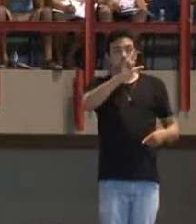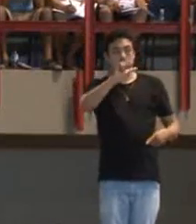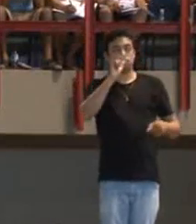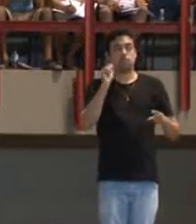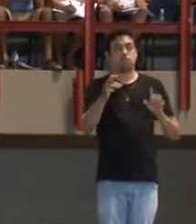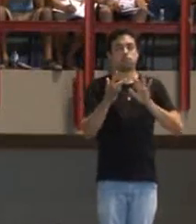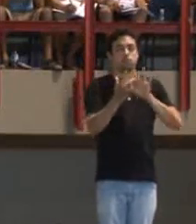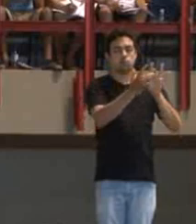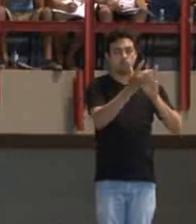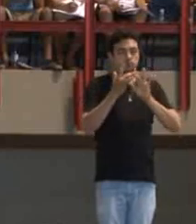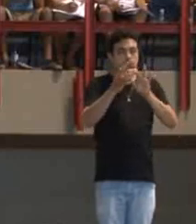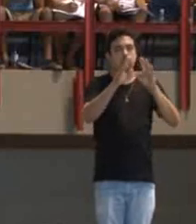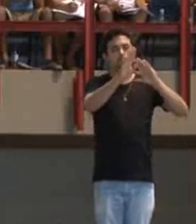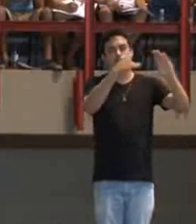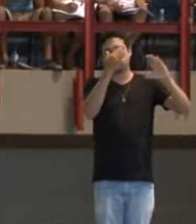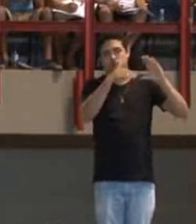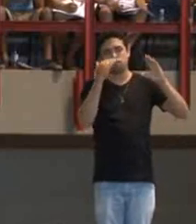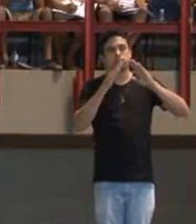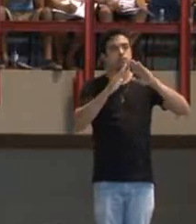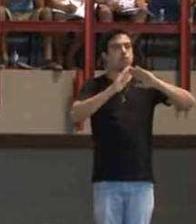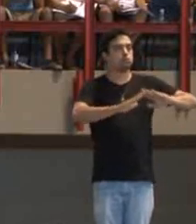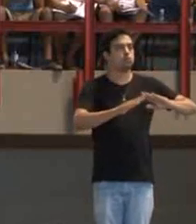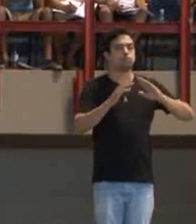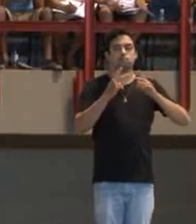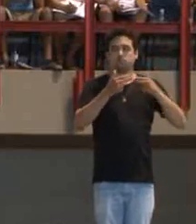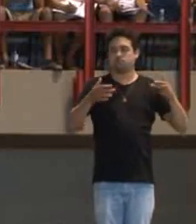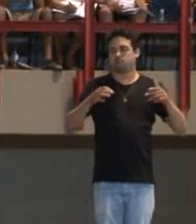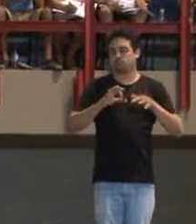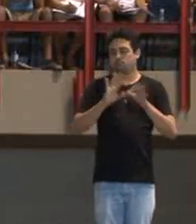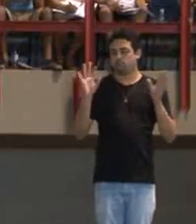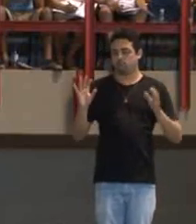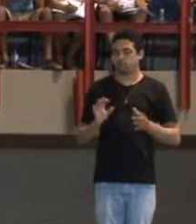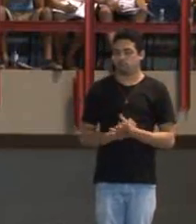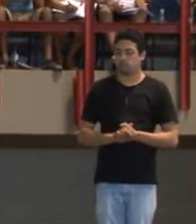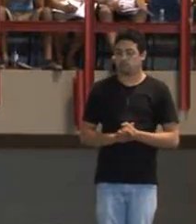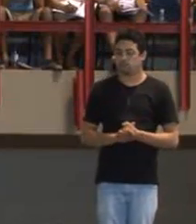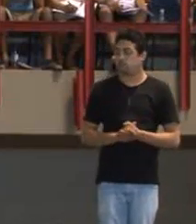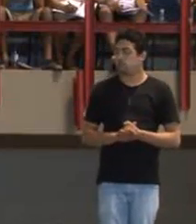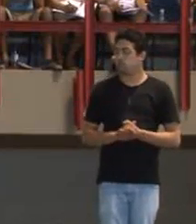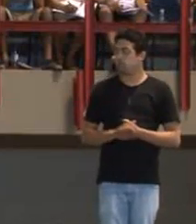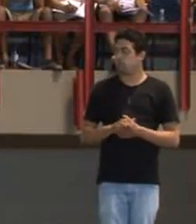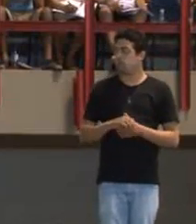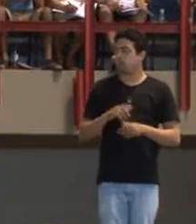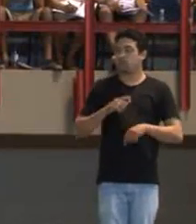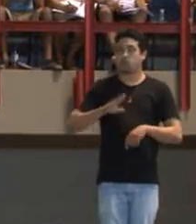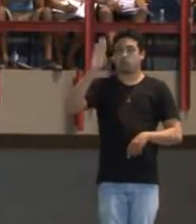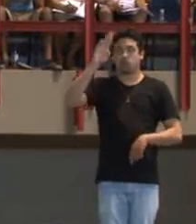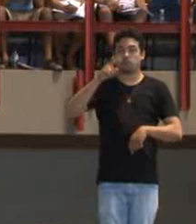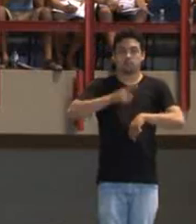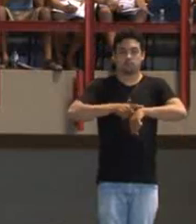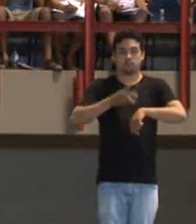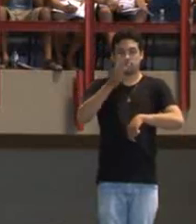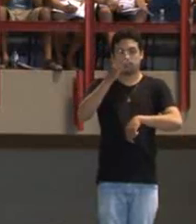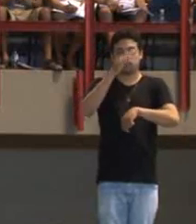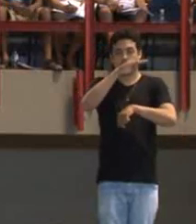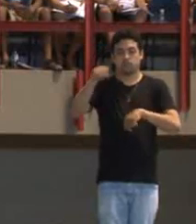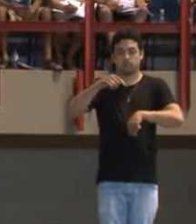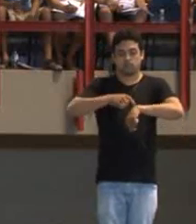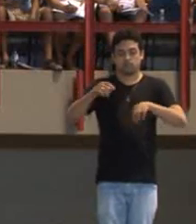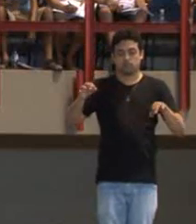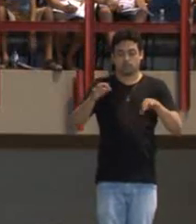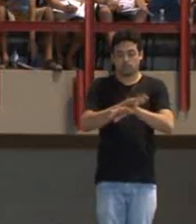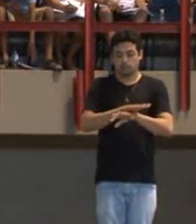entrar em contato, mandar e-mail, pedir ajuda, etc. e tal. Eu prometi terminar às 15 horas em ponto, o meu tempo